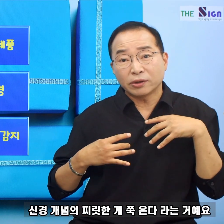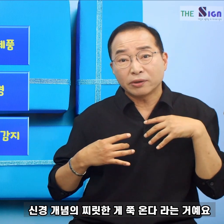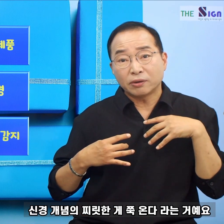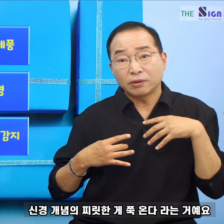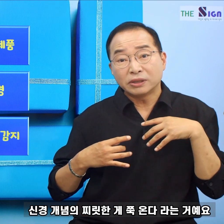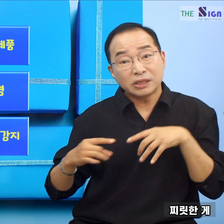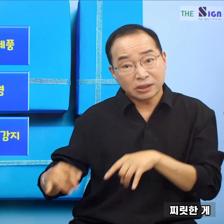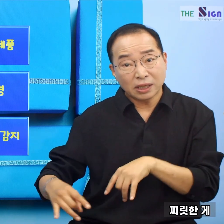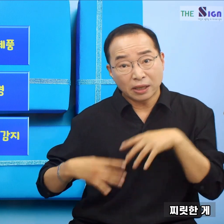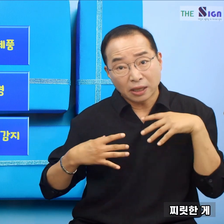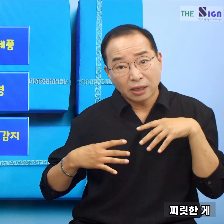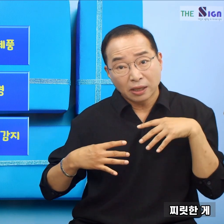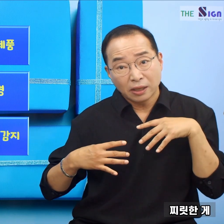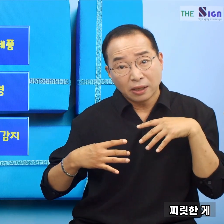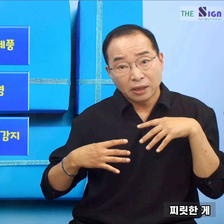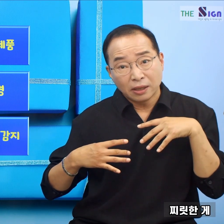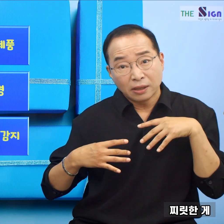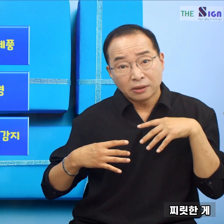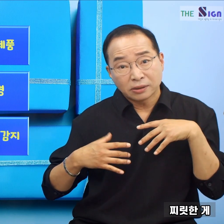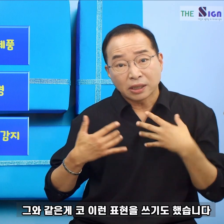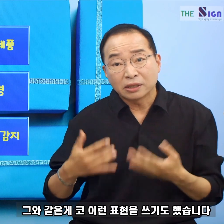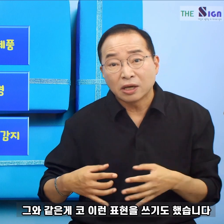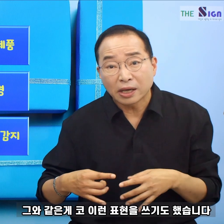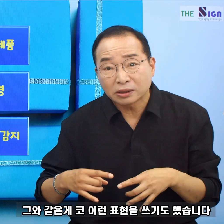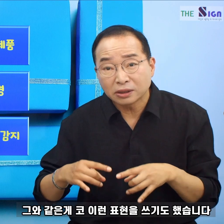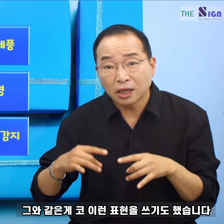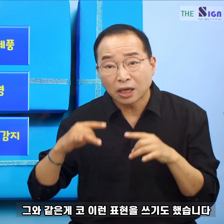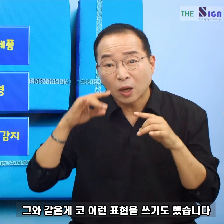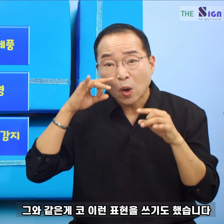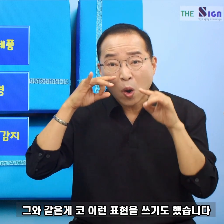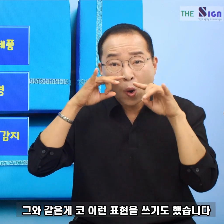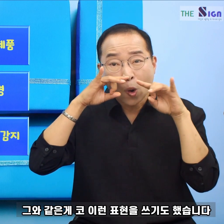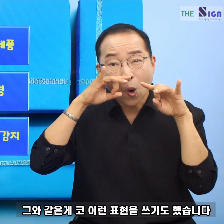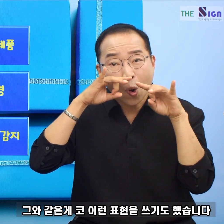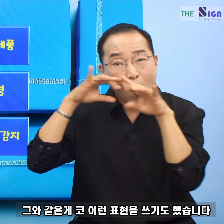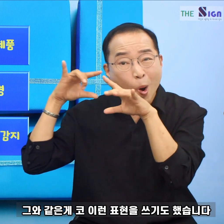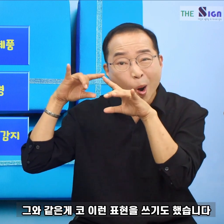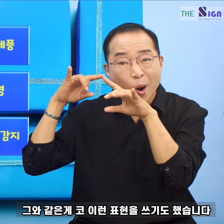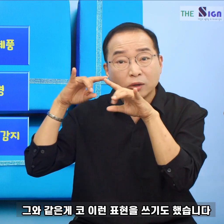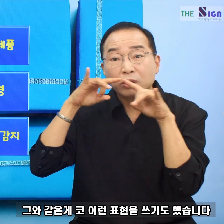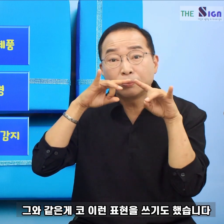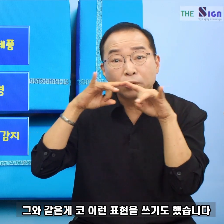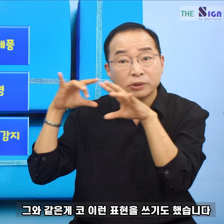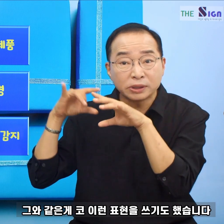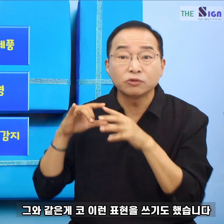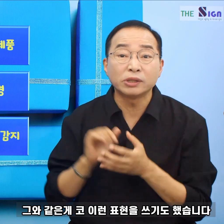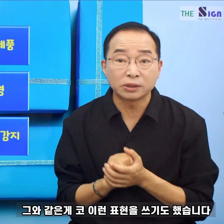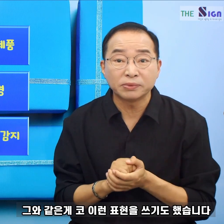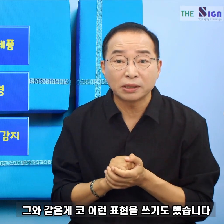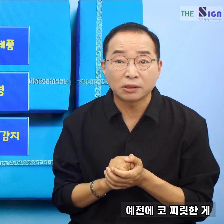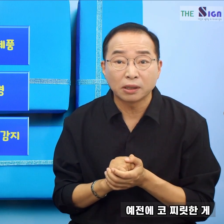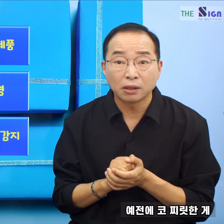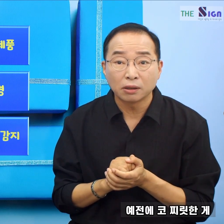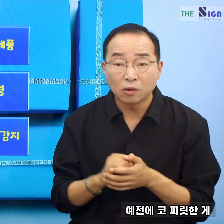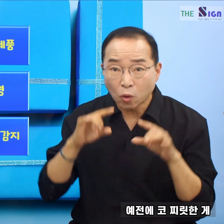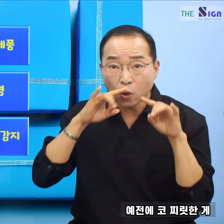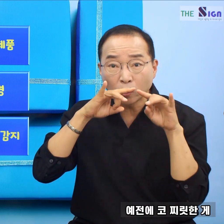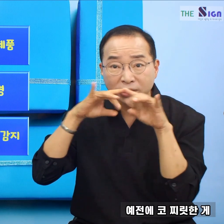거예요. 찌릿한 게. 자, 그와 같은 게 이런 표현을 쓰기도 했습니다. 예전에. 코